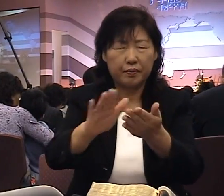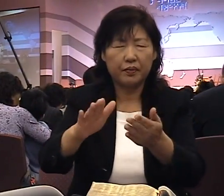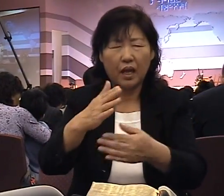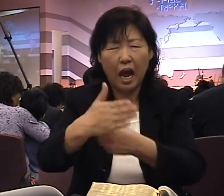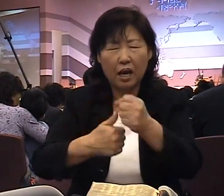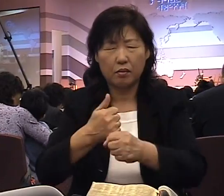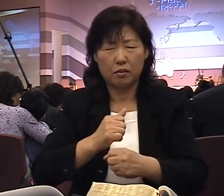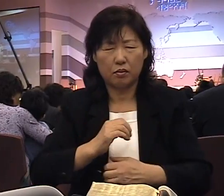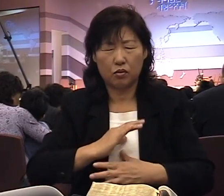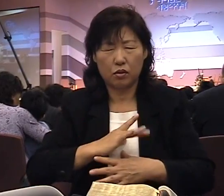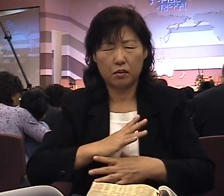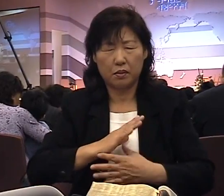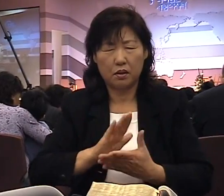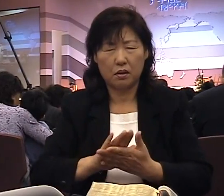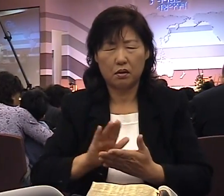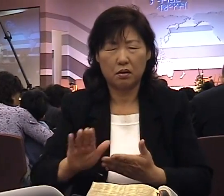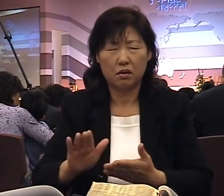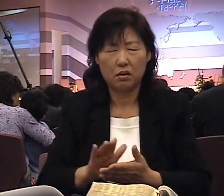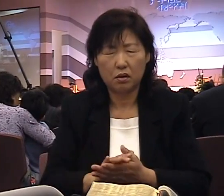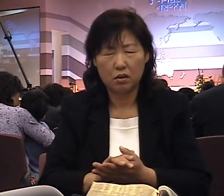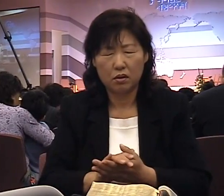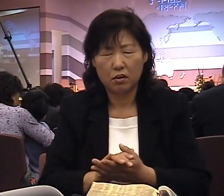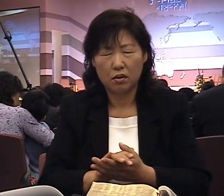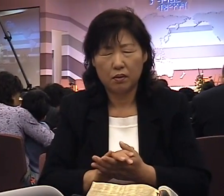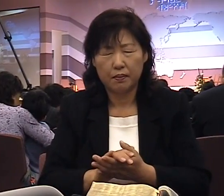하나님, 두렵습니다.